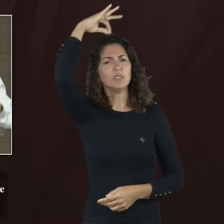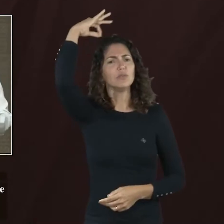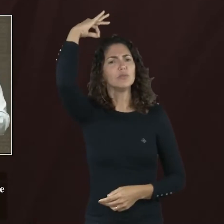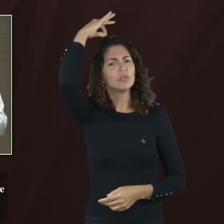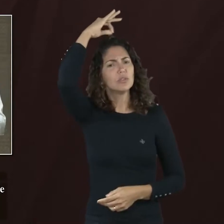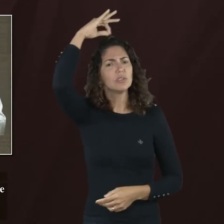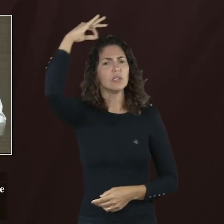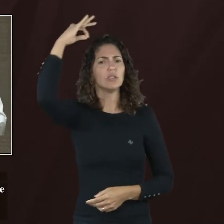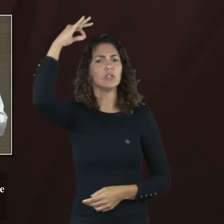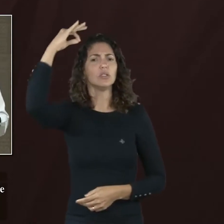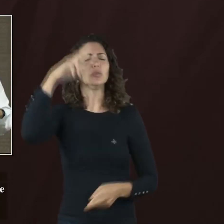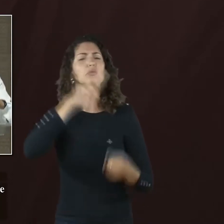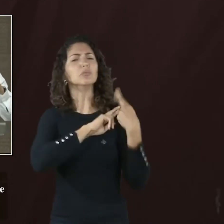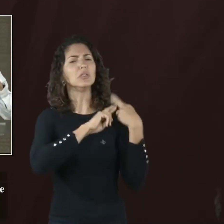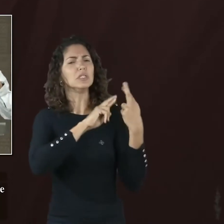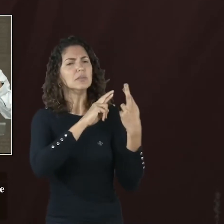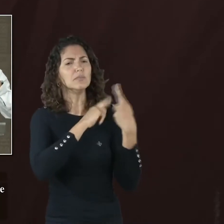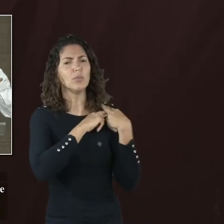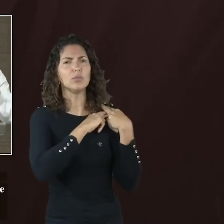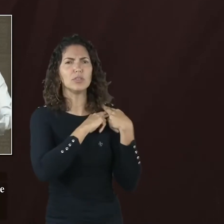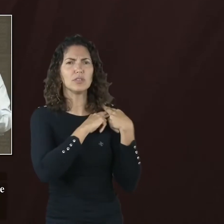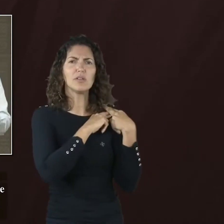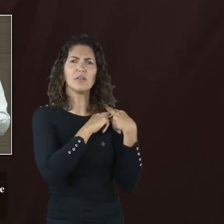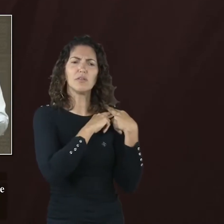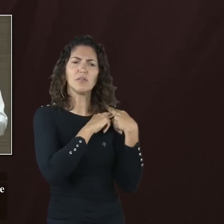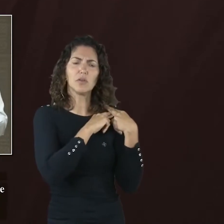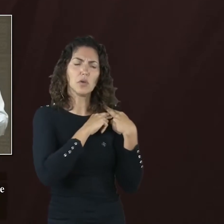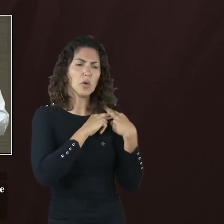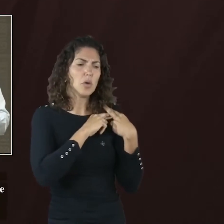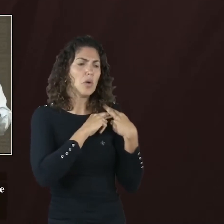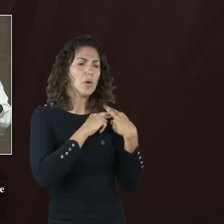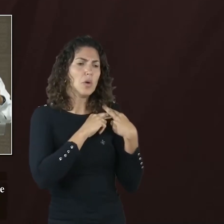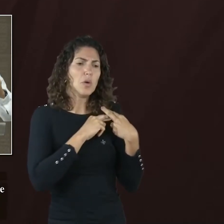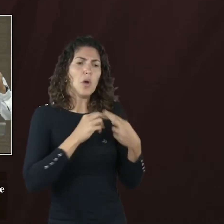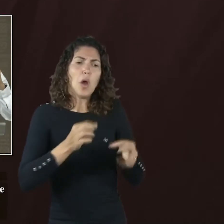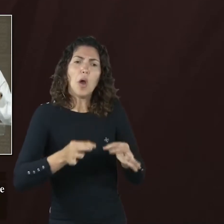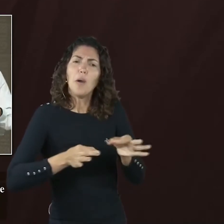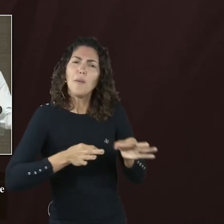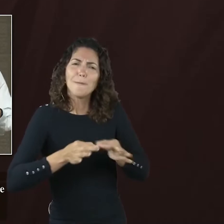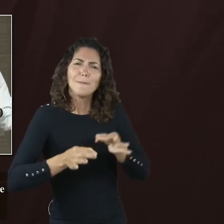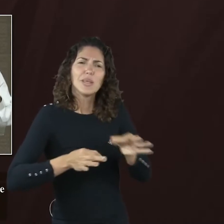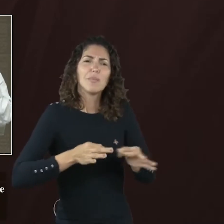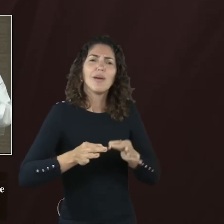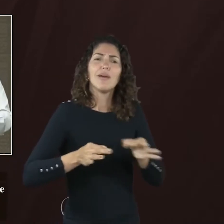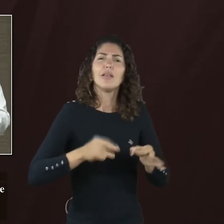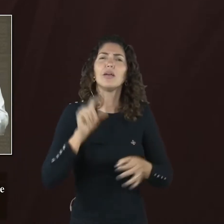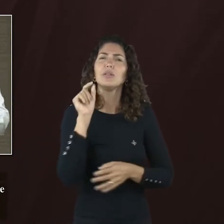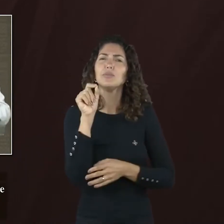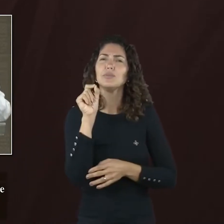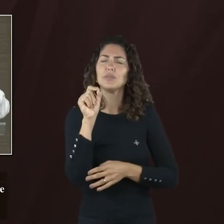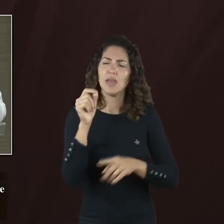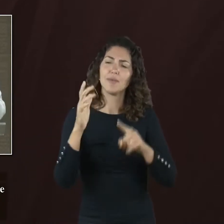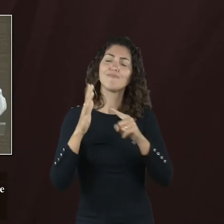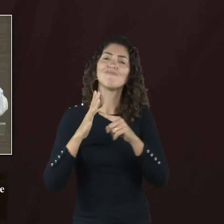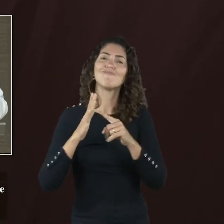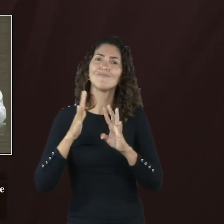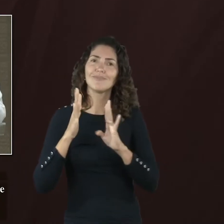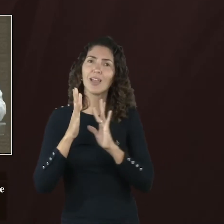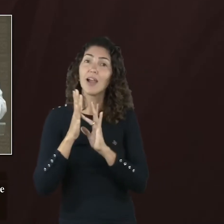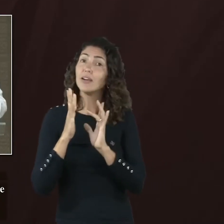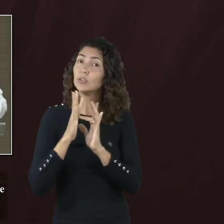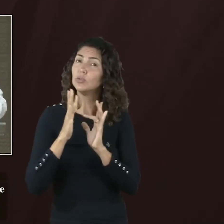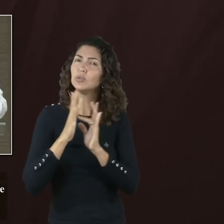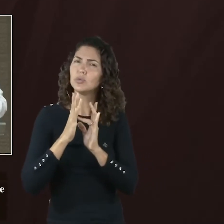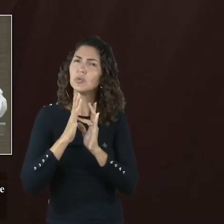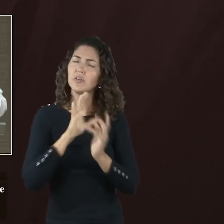é responsável para, né, preparar a noiva, então ele é responsável também a escolher